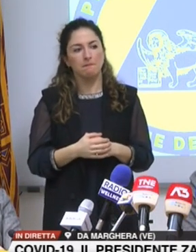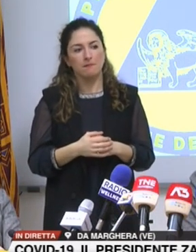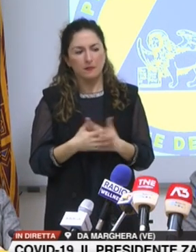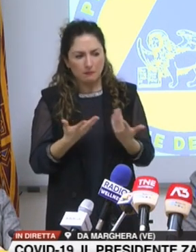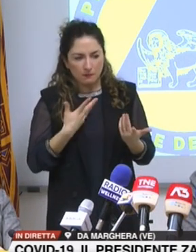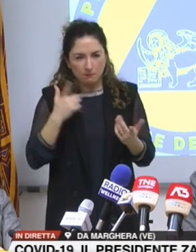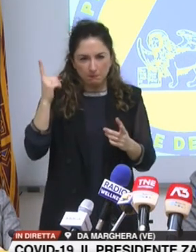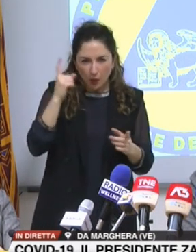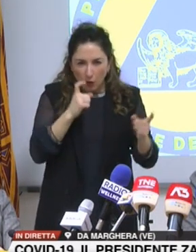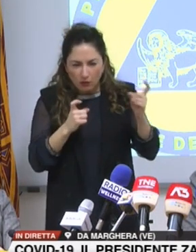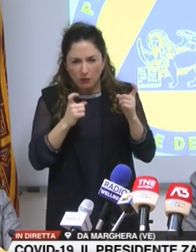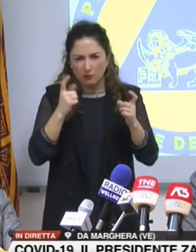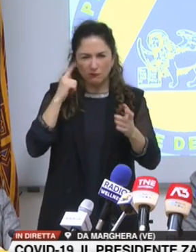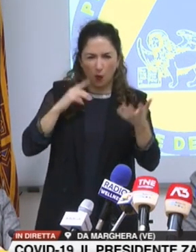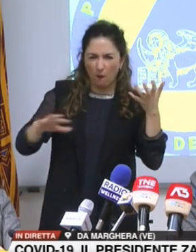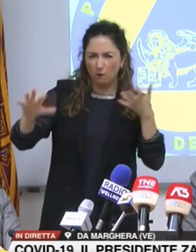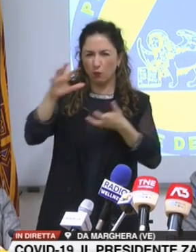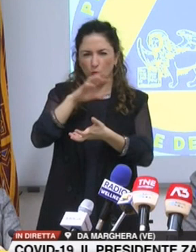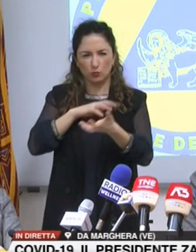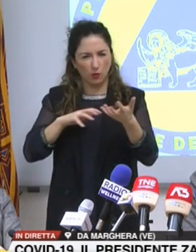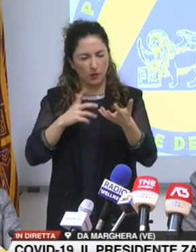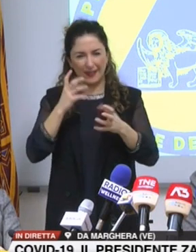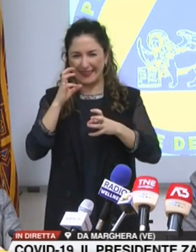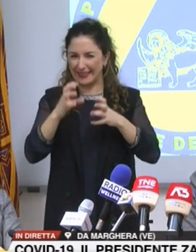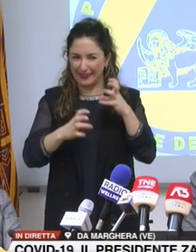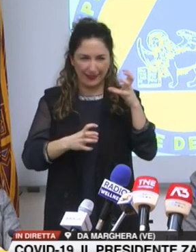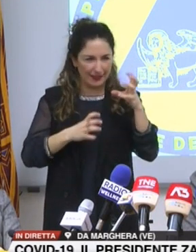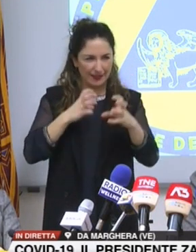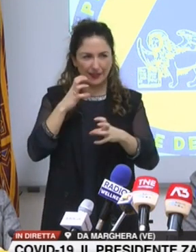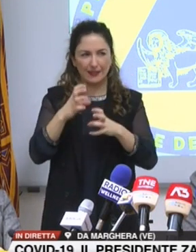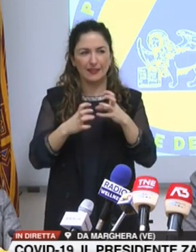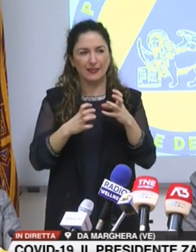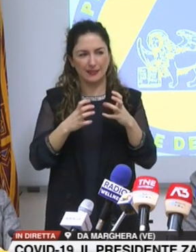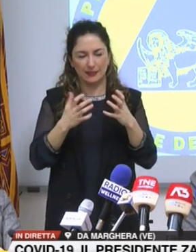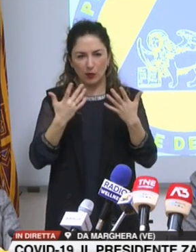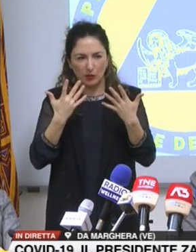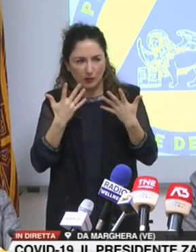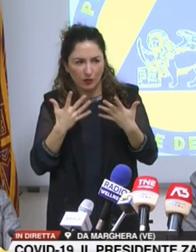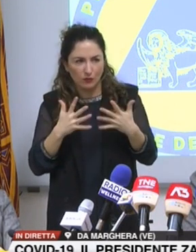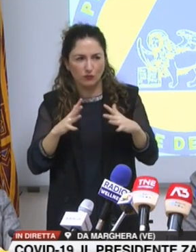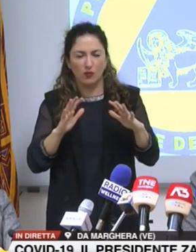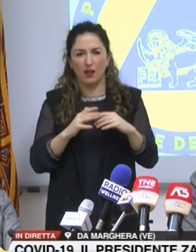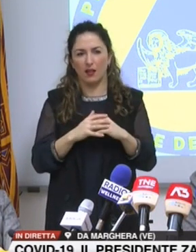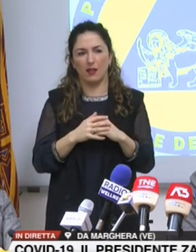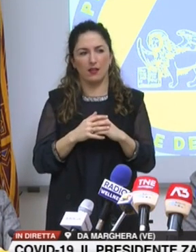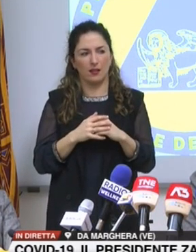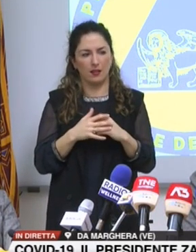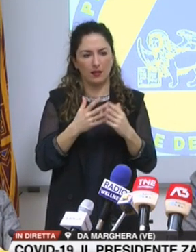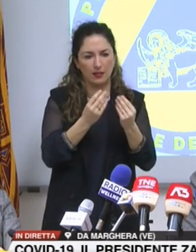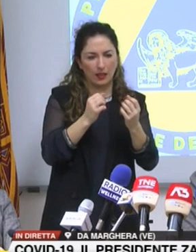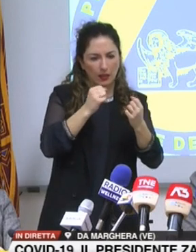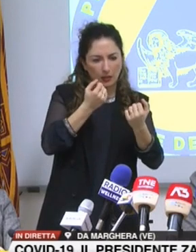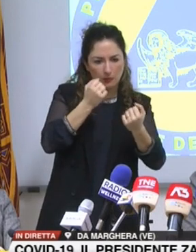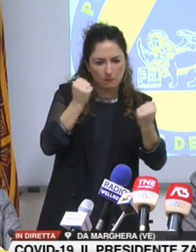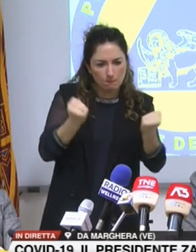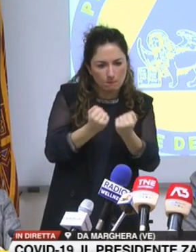C'è preoccupazione, c'è confusione, è una crisi insomma, che sta mettendo a rischio molte iniziative